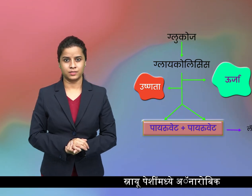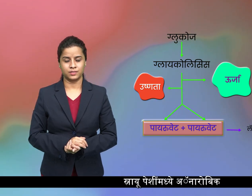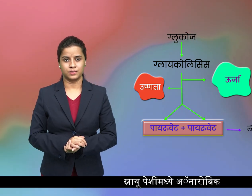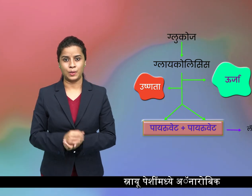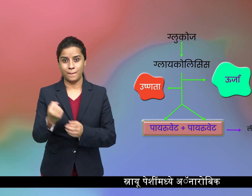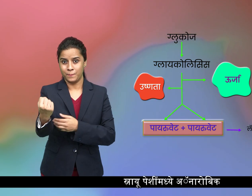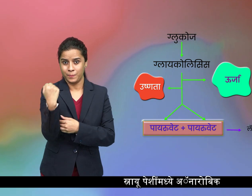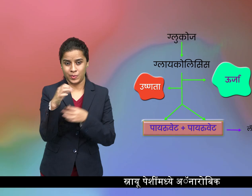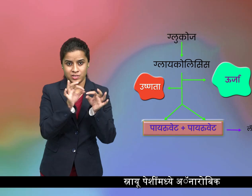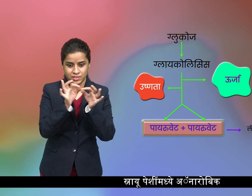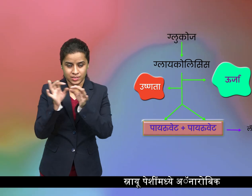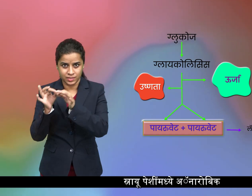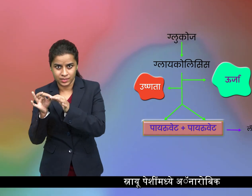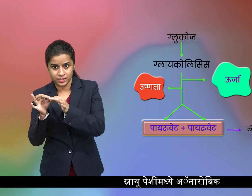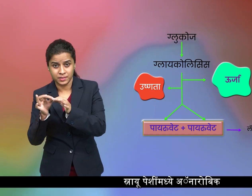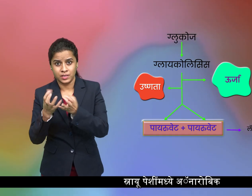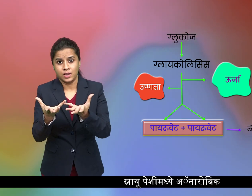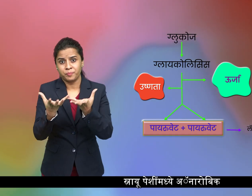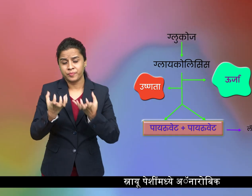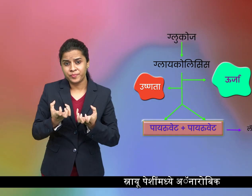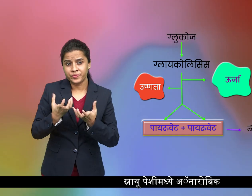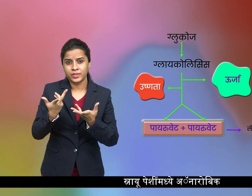स्नायू पेशीमध्ये ॲनारोबिक